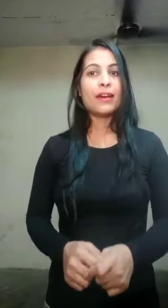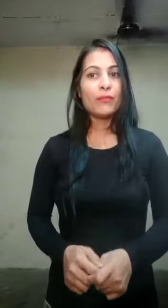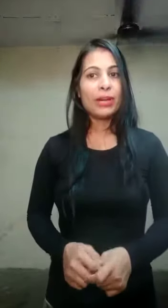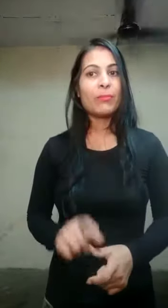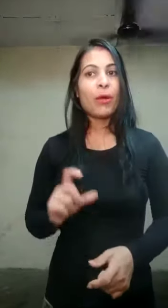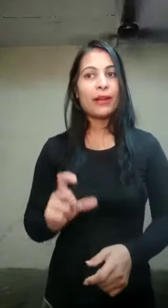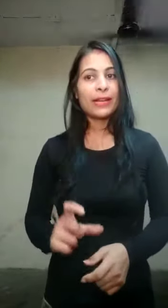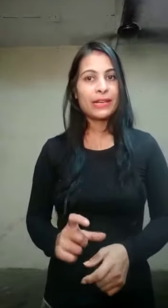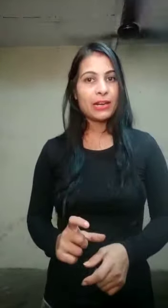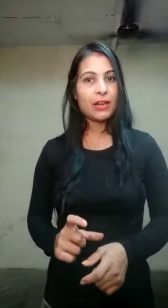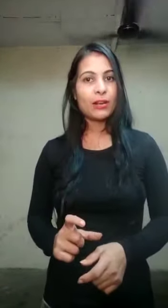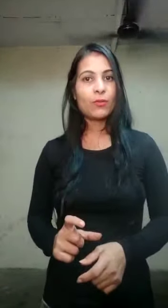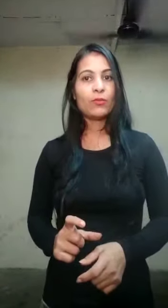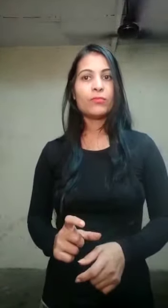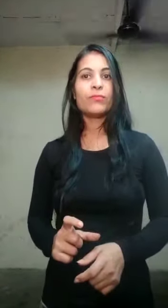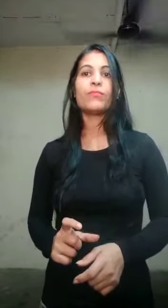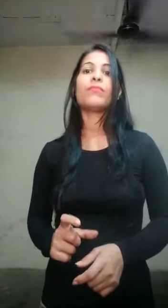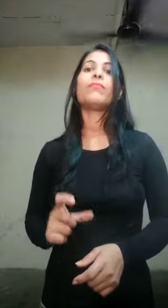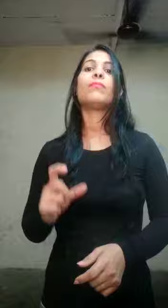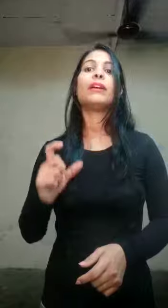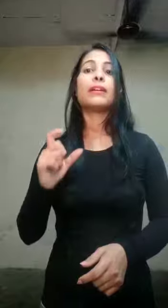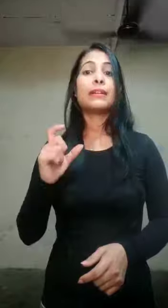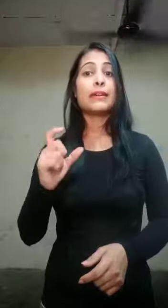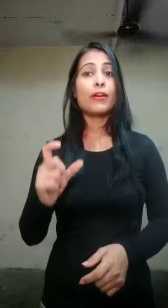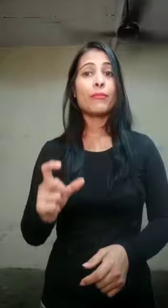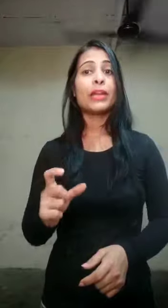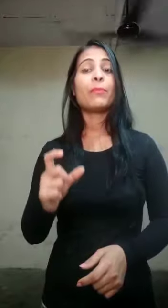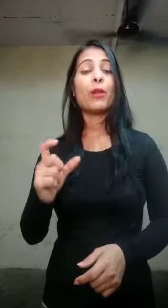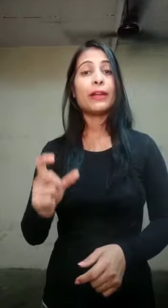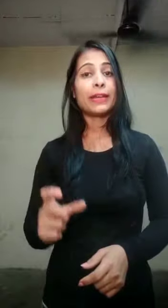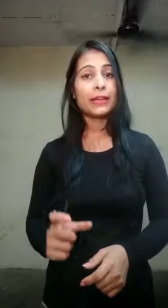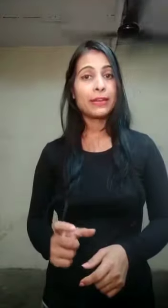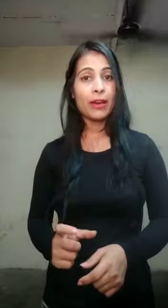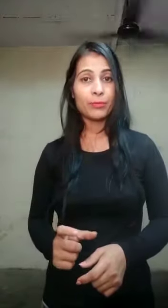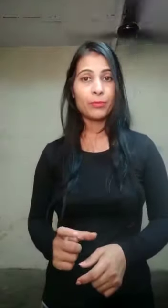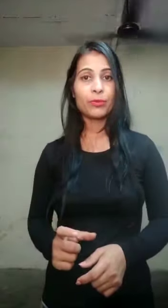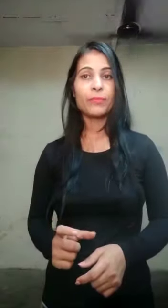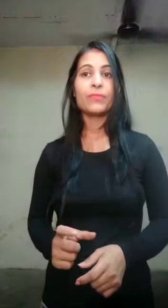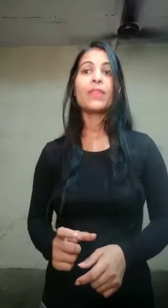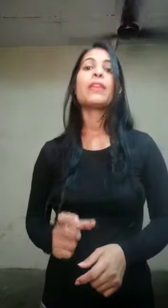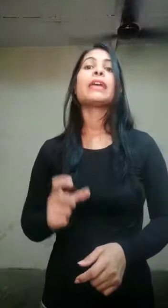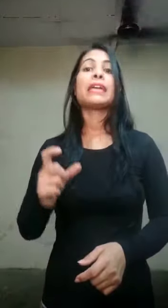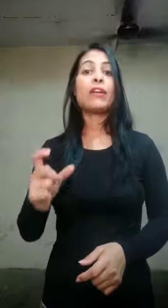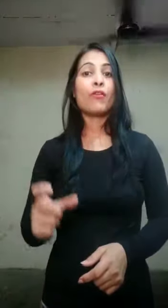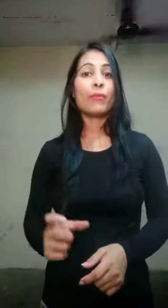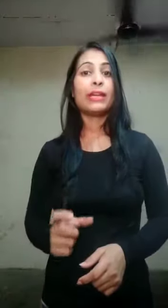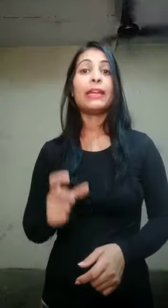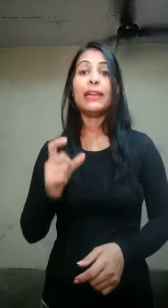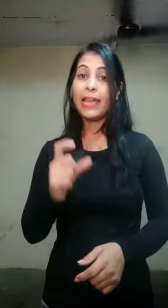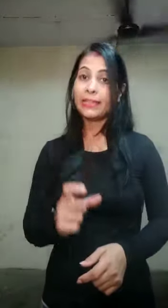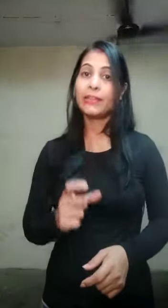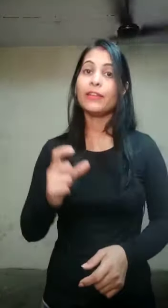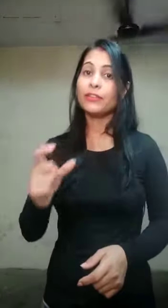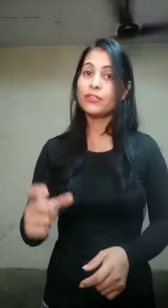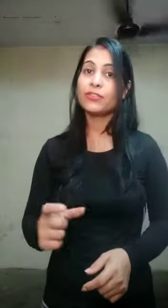गवर्नमेंट पॉलिटेक्निक लखनऊ, गवर्नमेंट पॉलिटेक्निक कानपुर, गवर्नमेंट लेदर